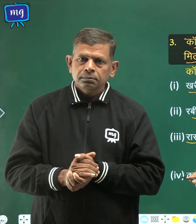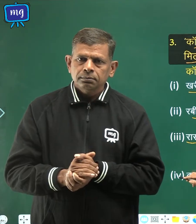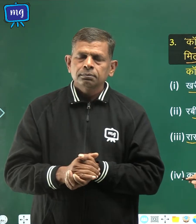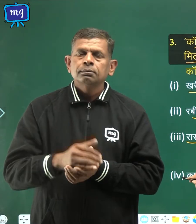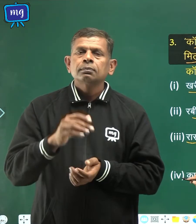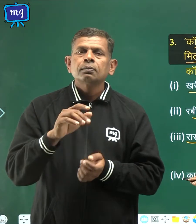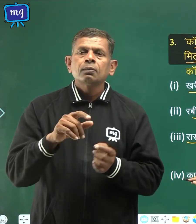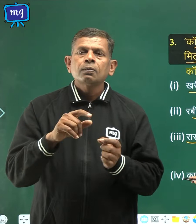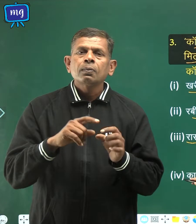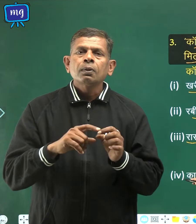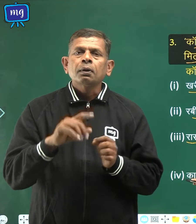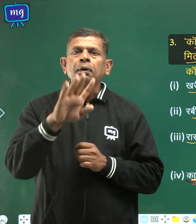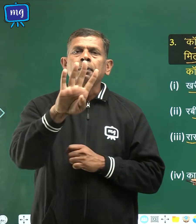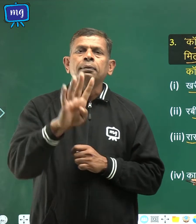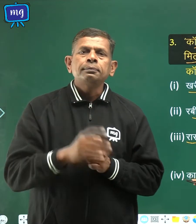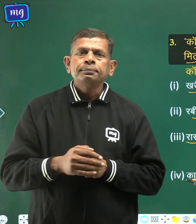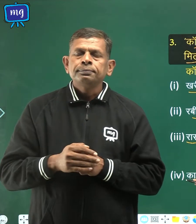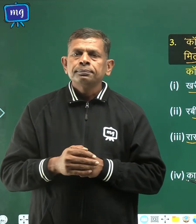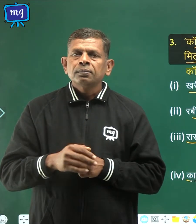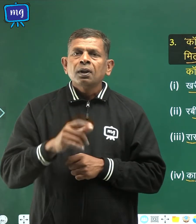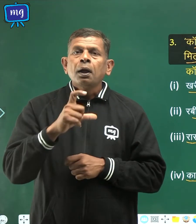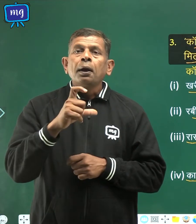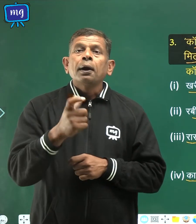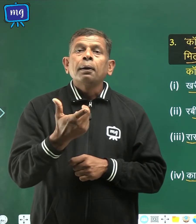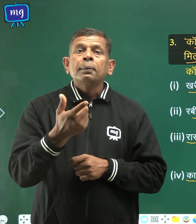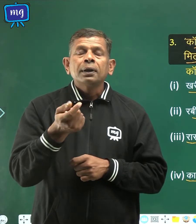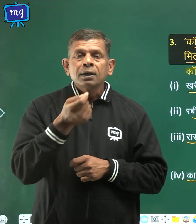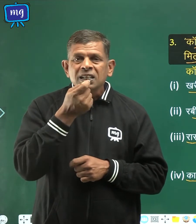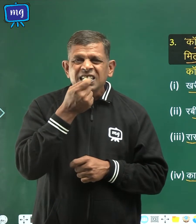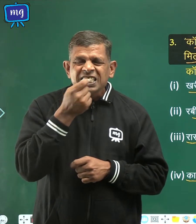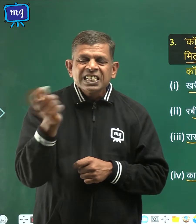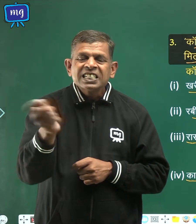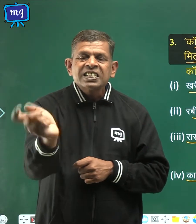नंबर 4, कार्बनिक खाद,